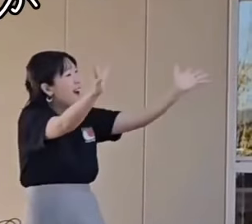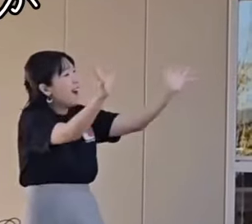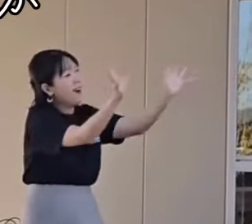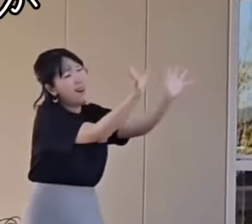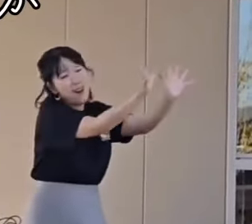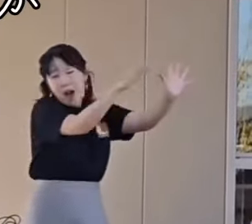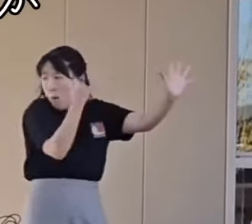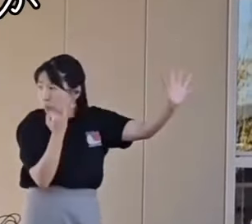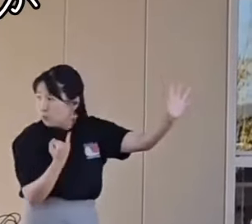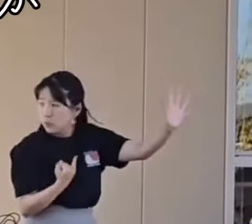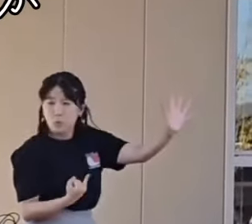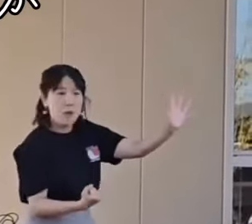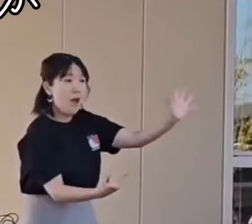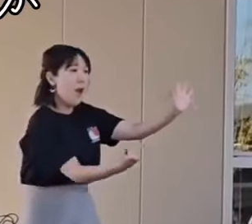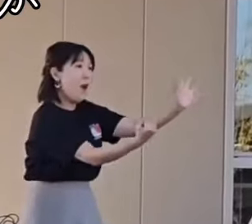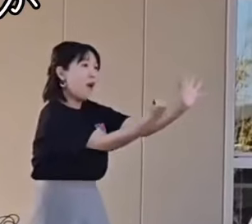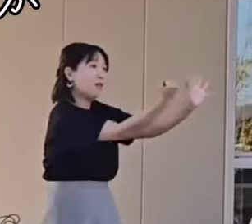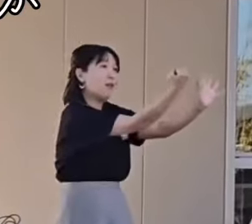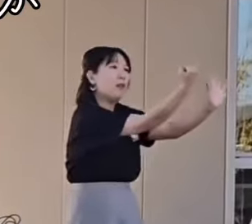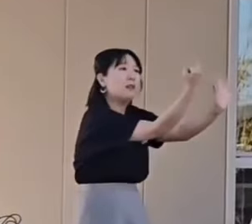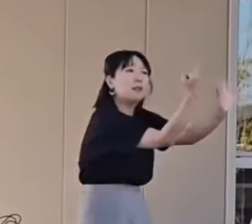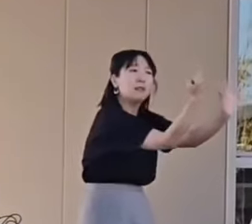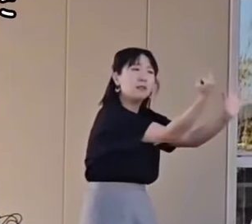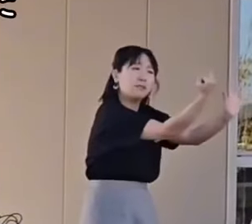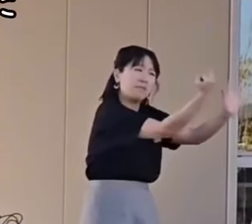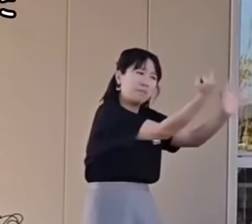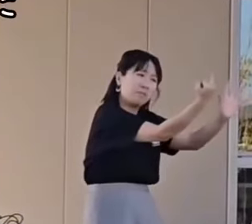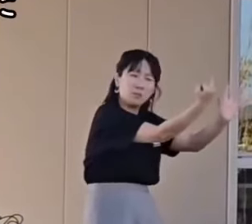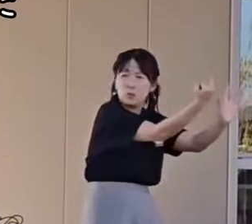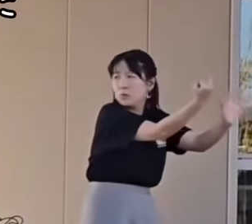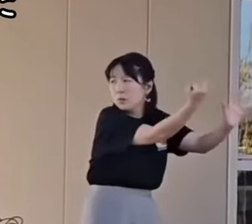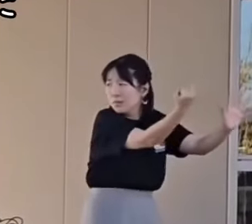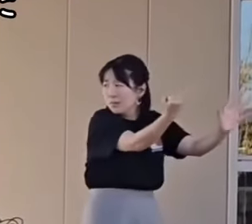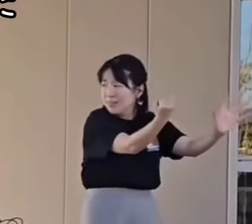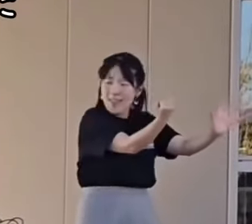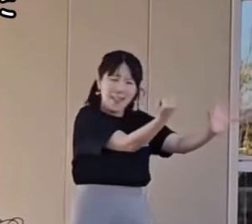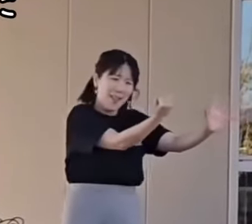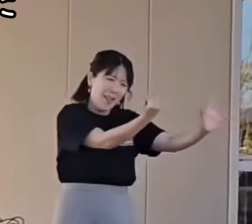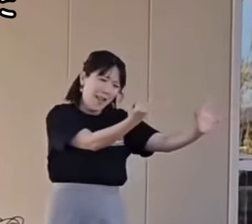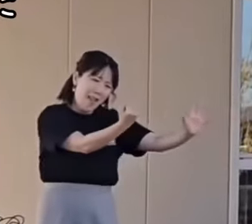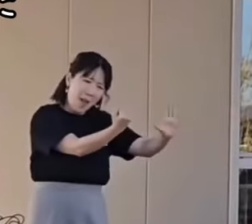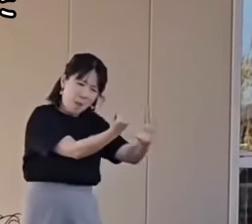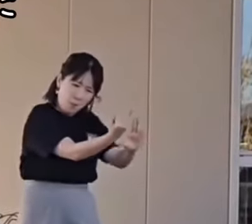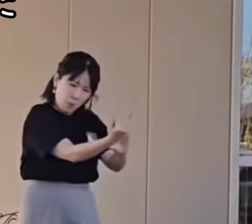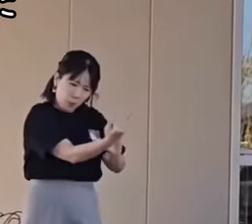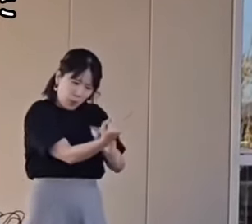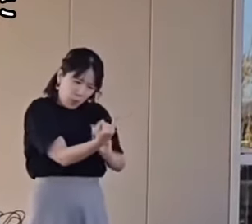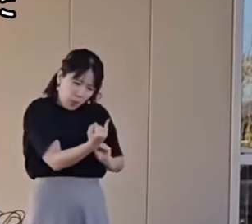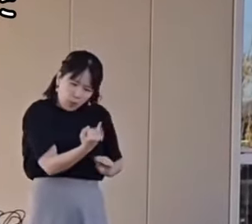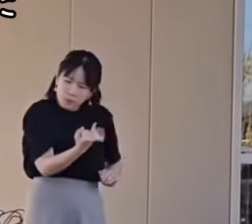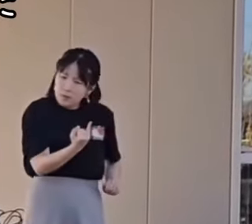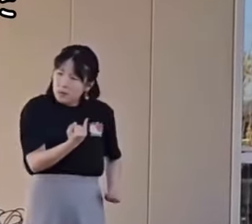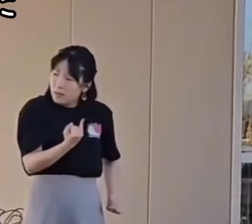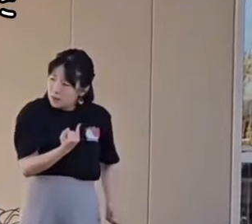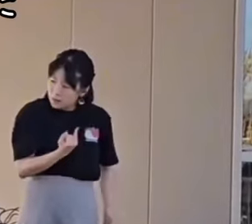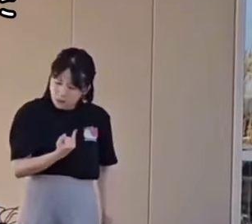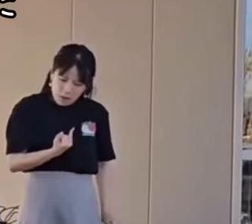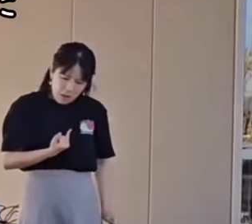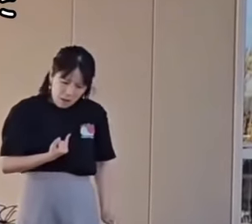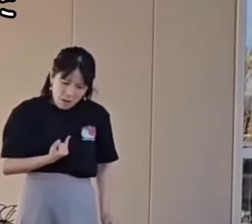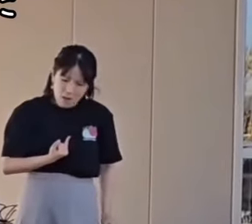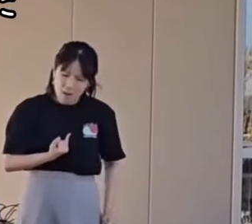中娘だけが一人で戻ってき